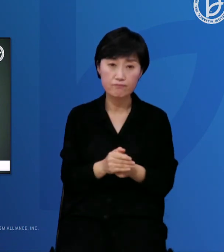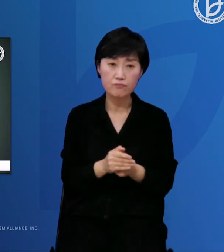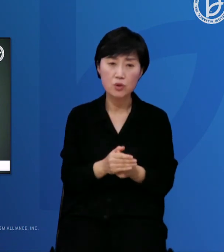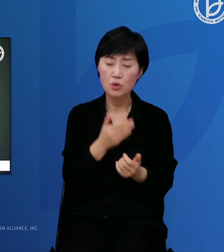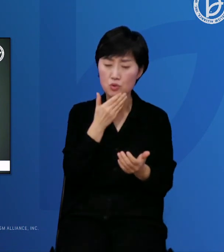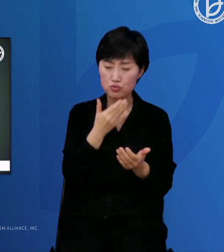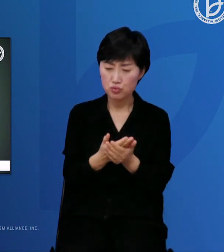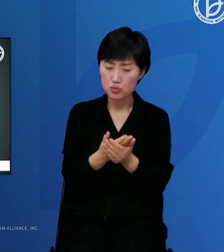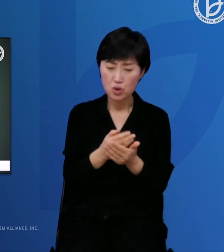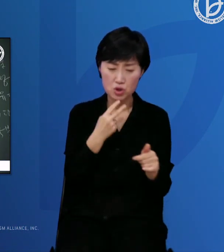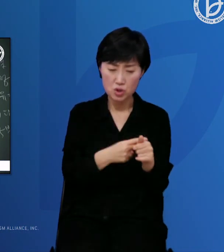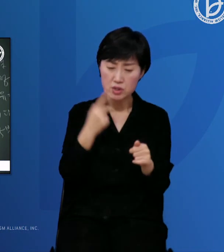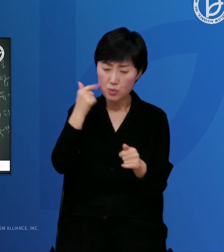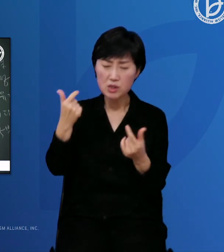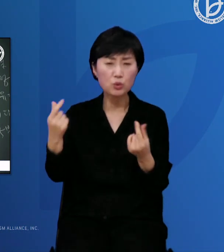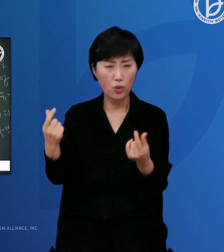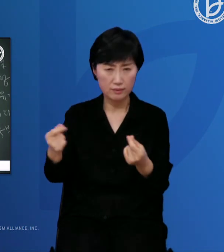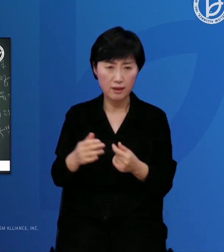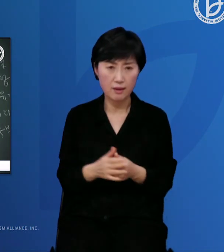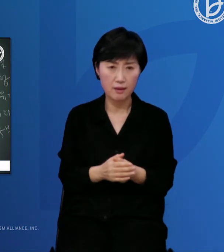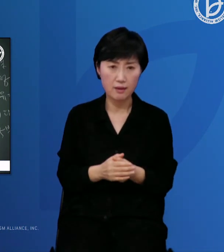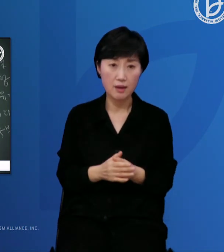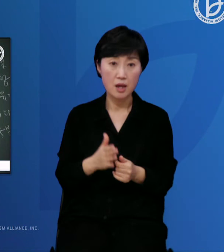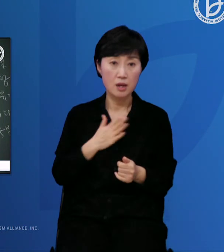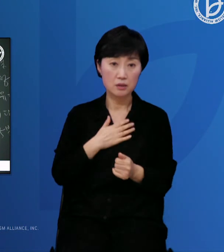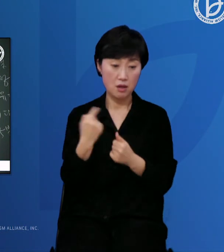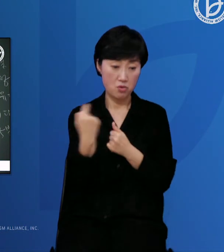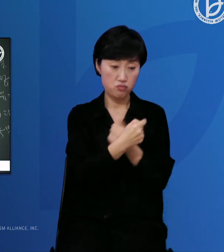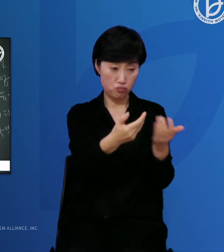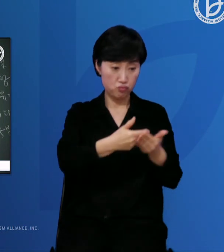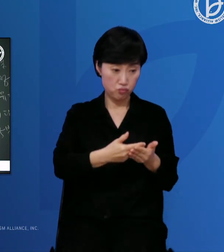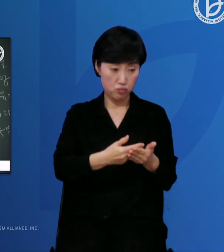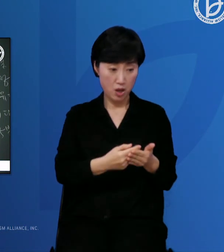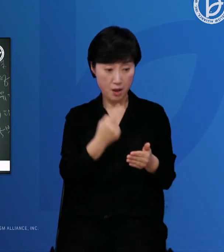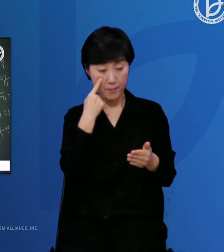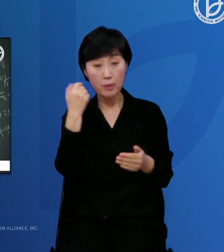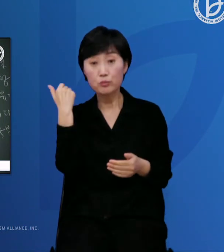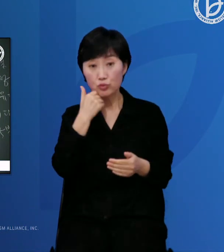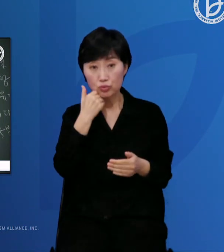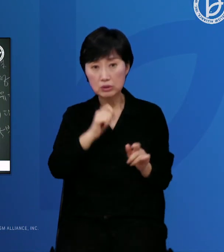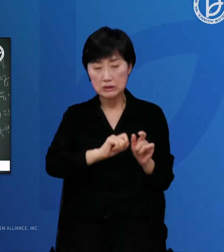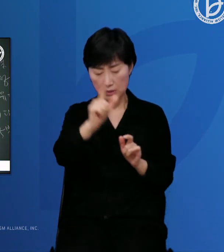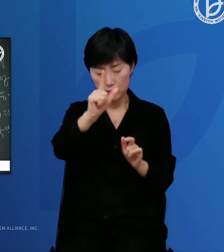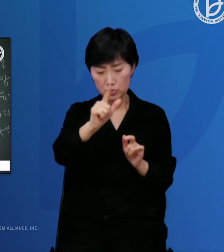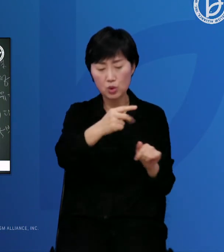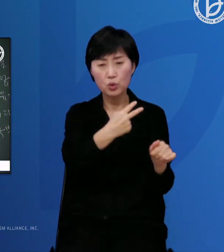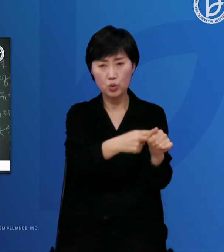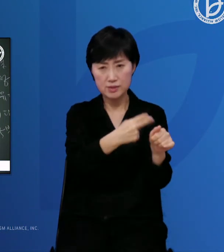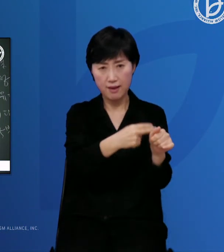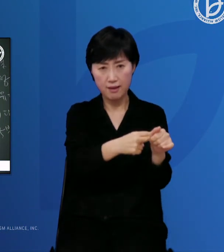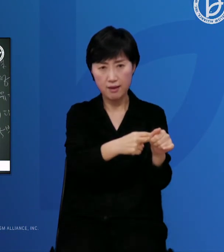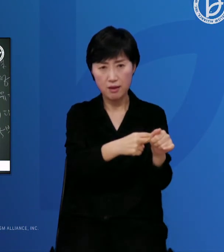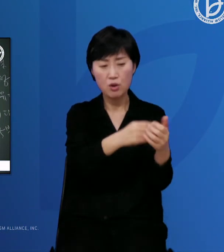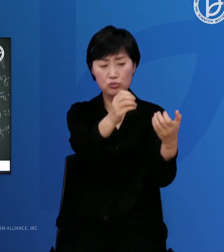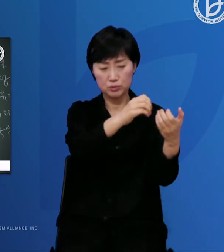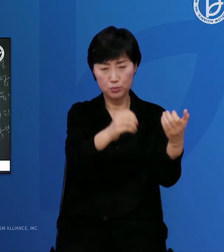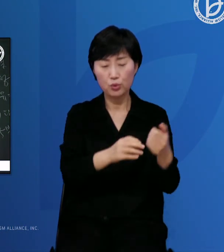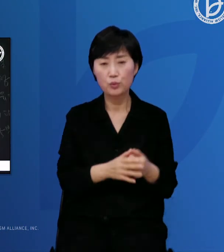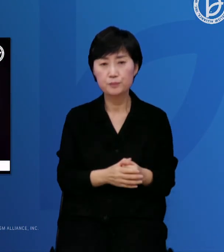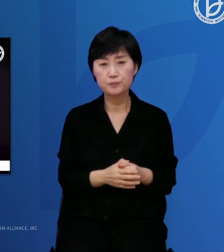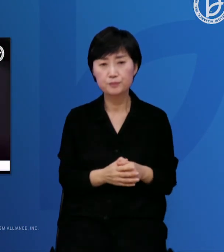중요성이 거의 같습니다. 제게 영향을 준 분들이 있었는데요. 거의 90%는